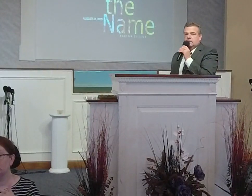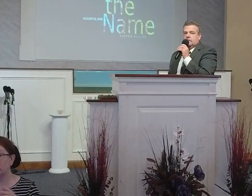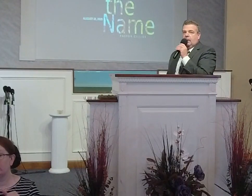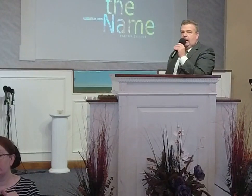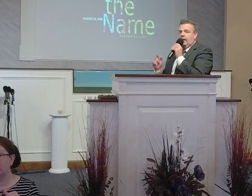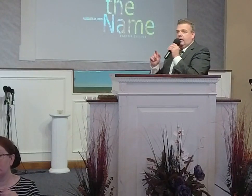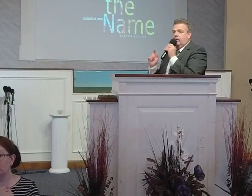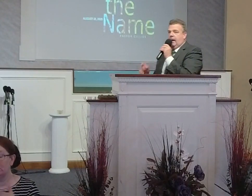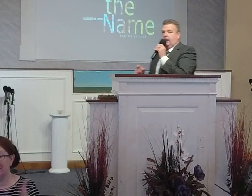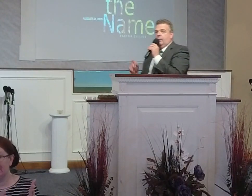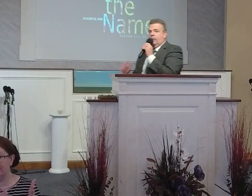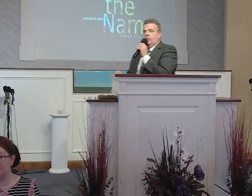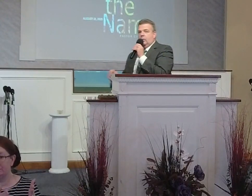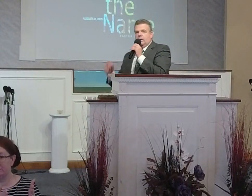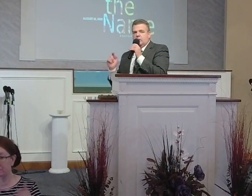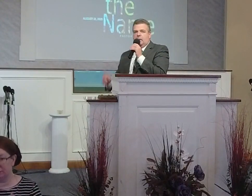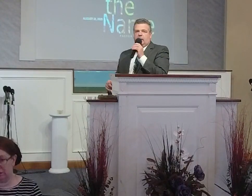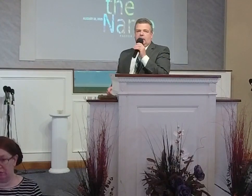más.